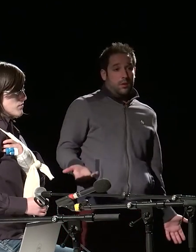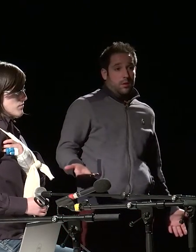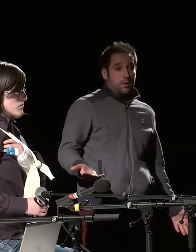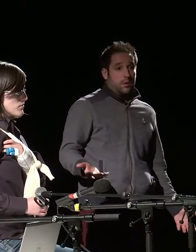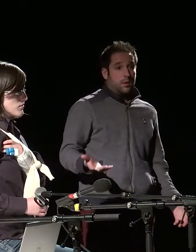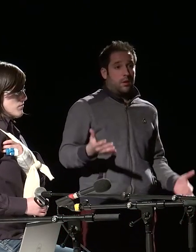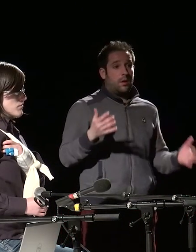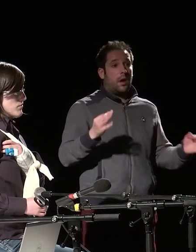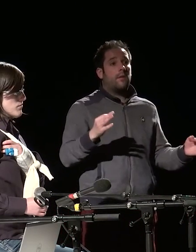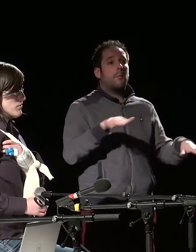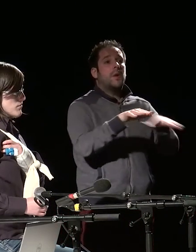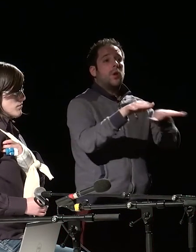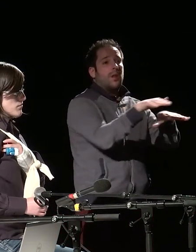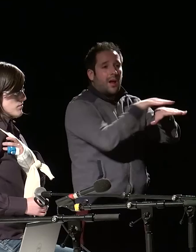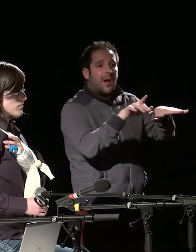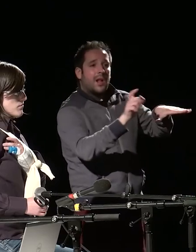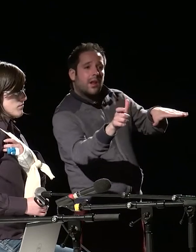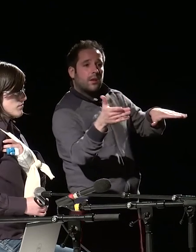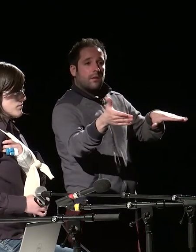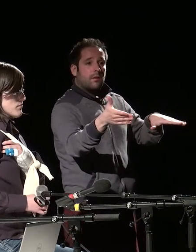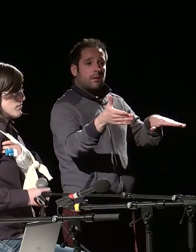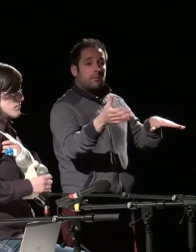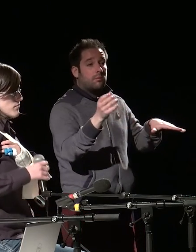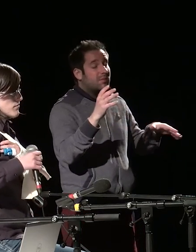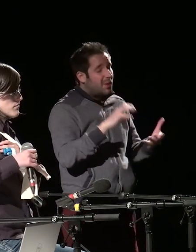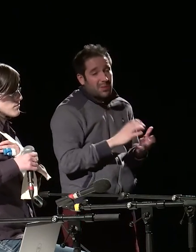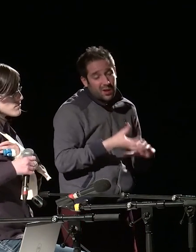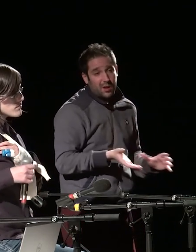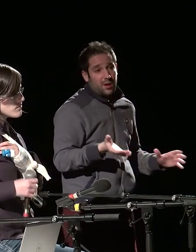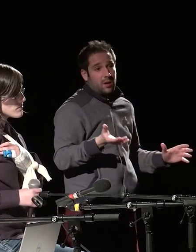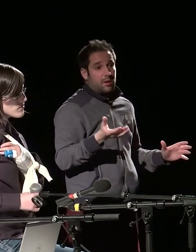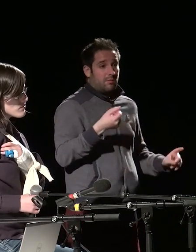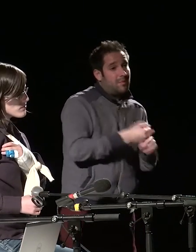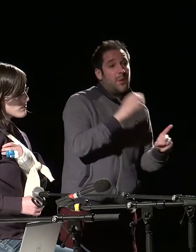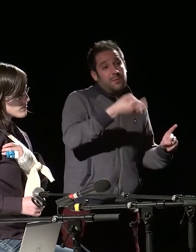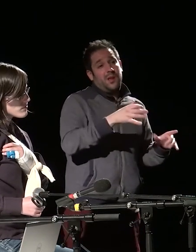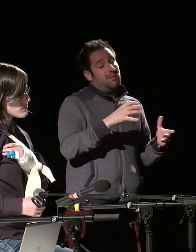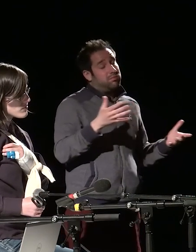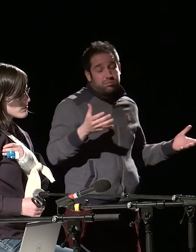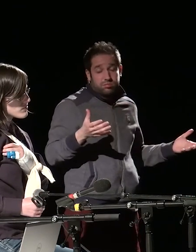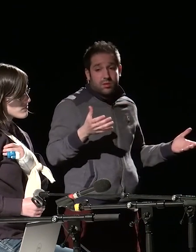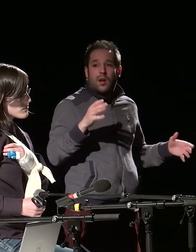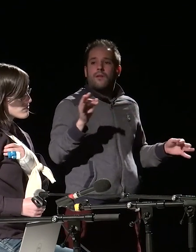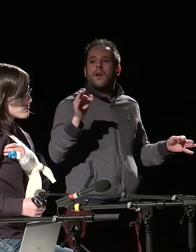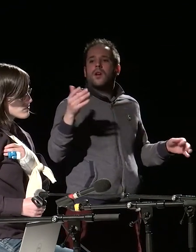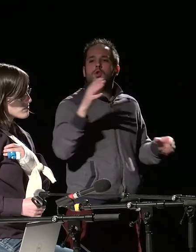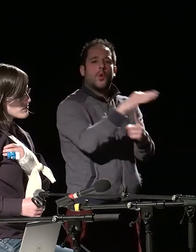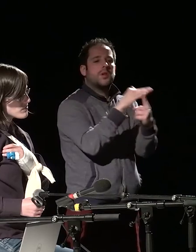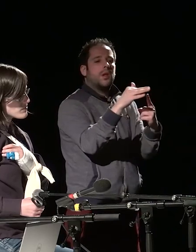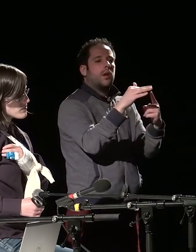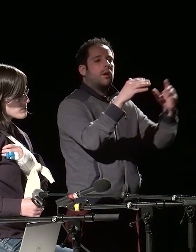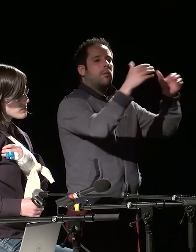à proposer des alternatives, etc., mais c'est compliqué. Et moi, je pense que, par rapport à ce que tu disais, et par rapport à cette espèce de segmentation de la